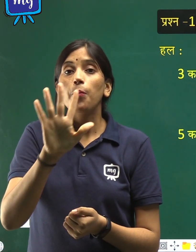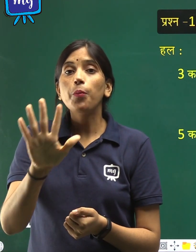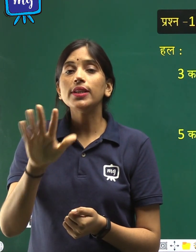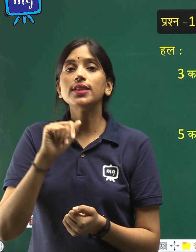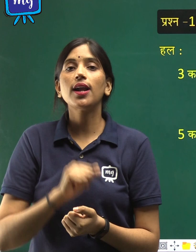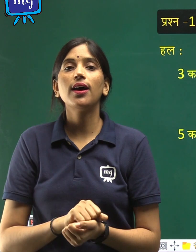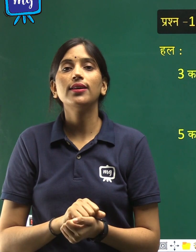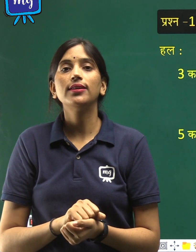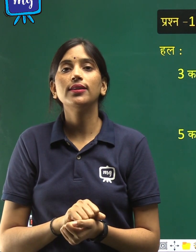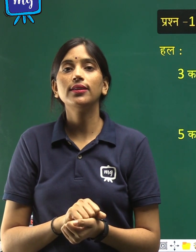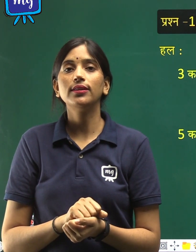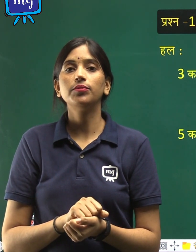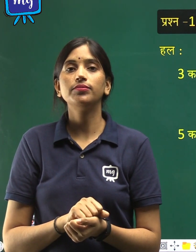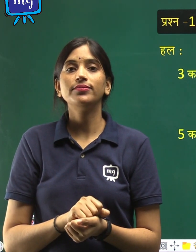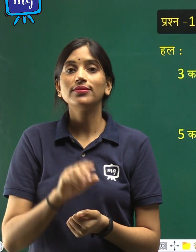15,